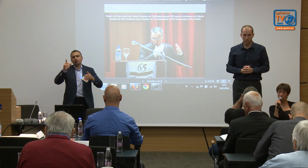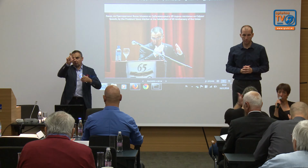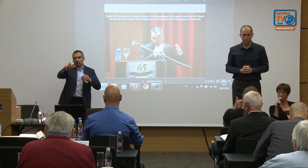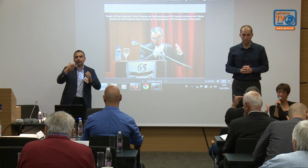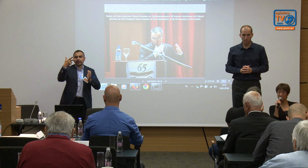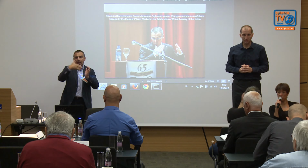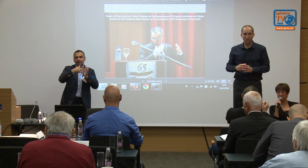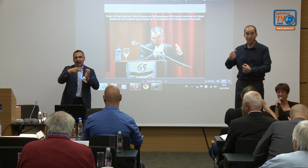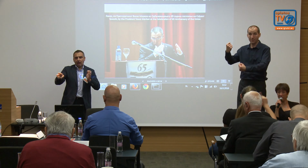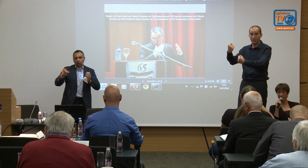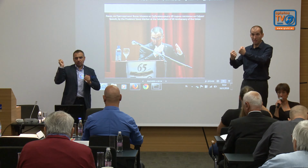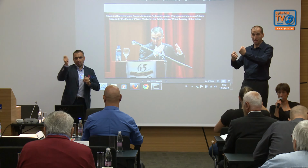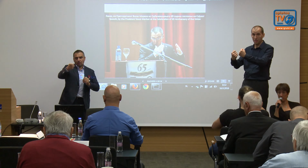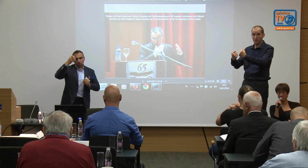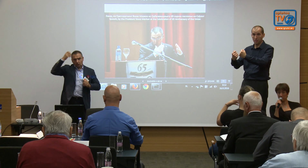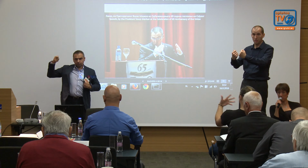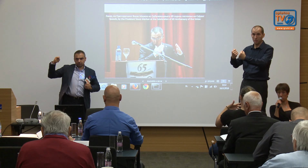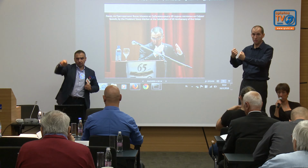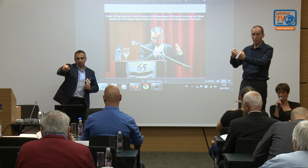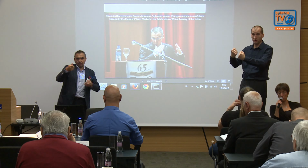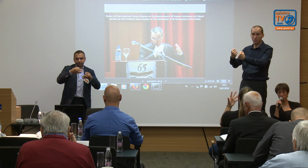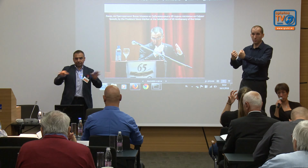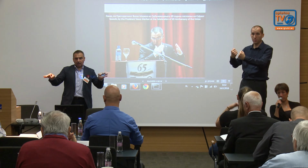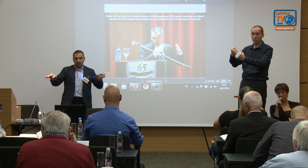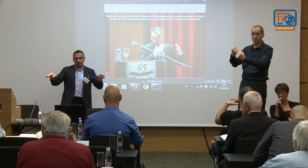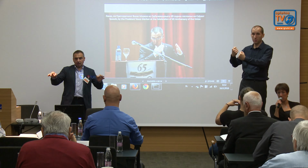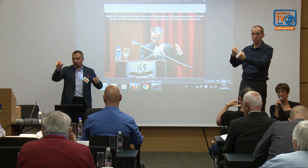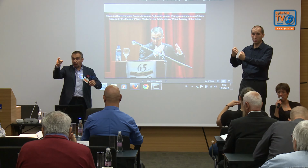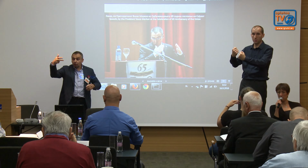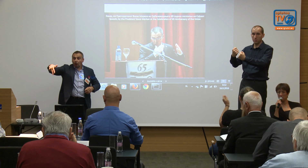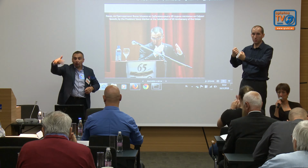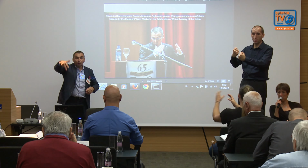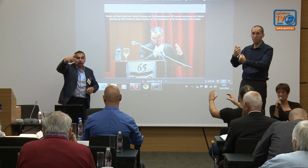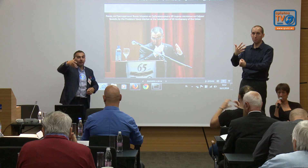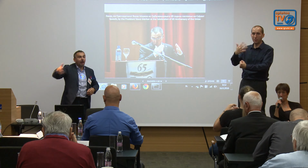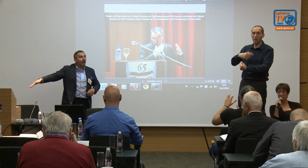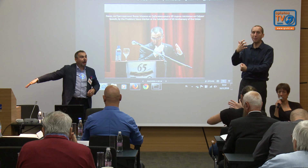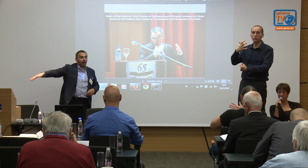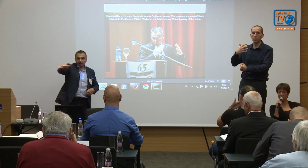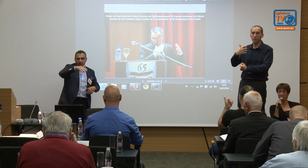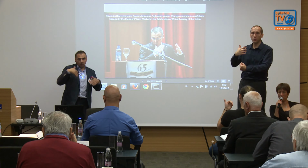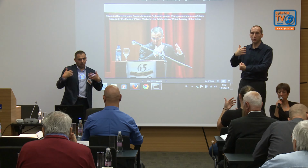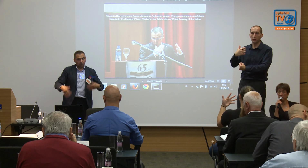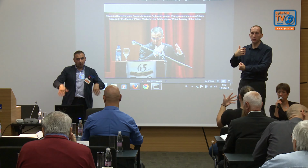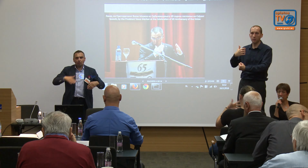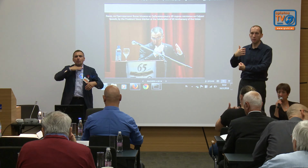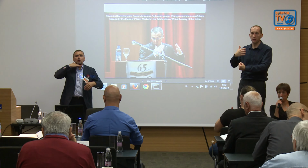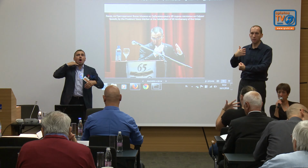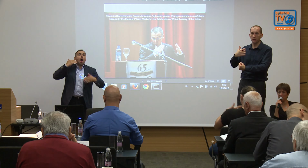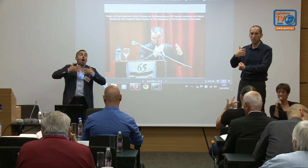Cena avtomobila, če bi bila več kot 20 tisoč evrov, to ne velja. Se pravi,